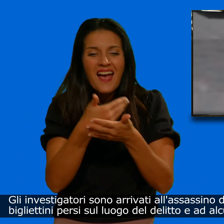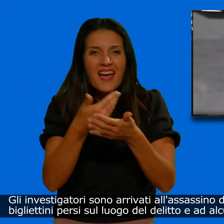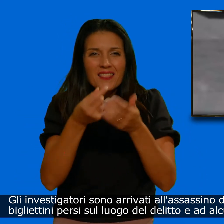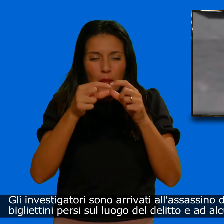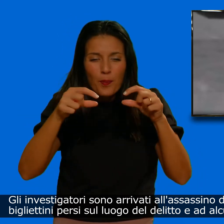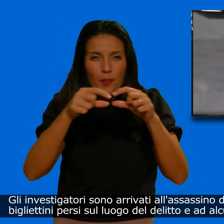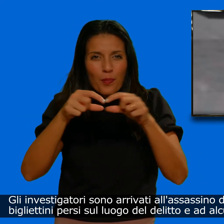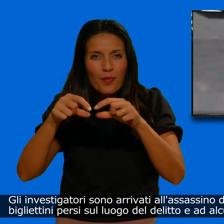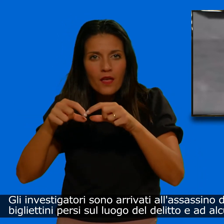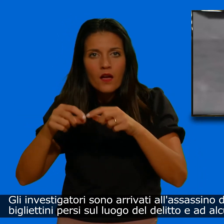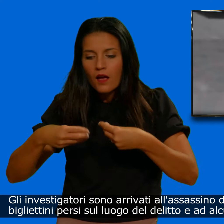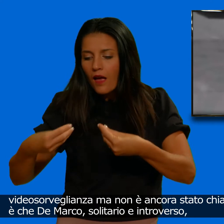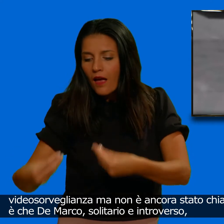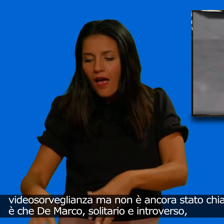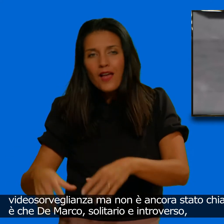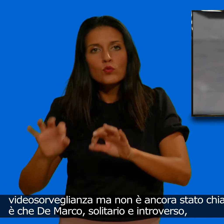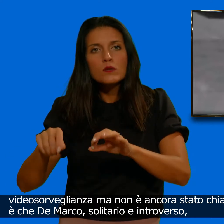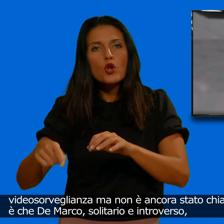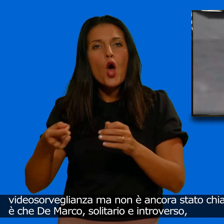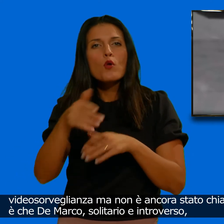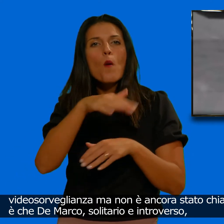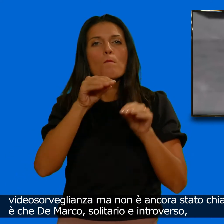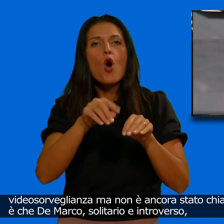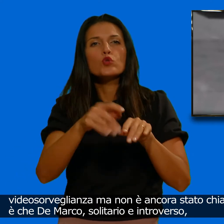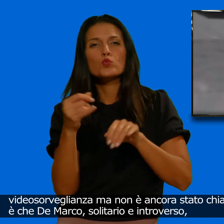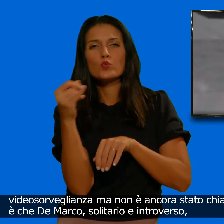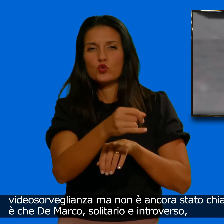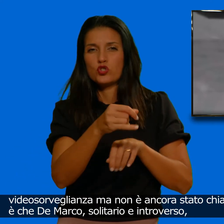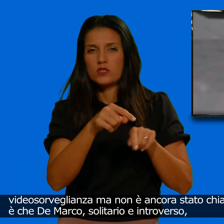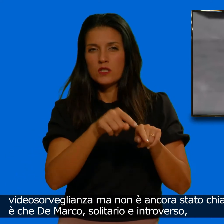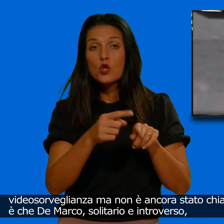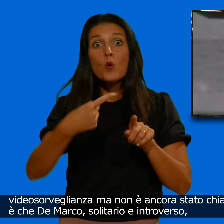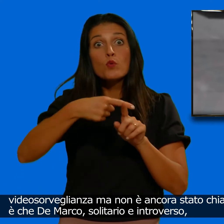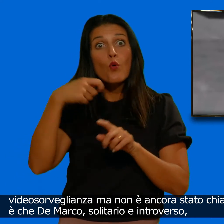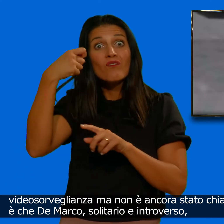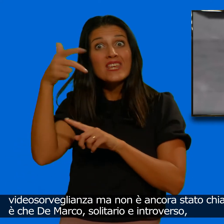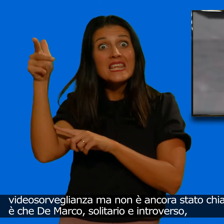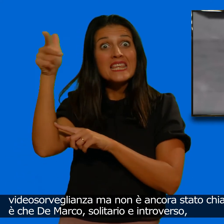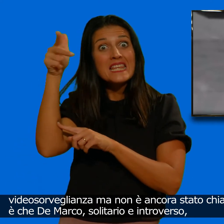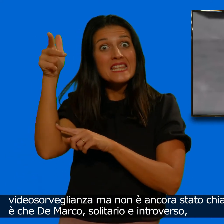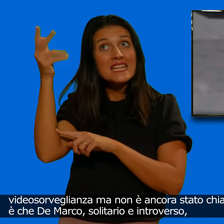e ad alcuni filmati di videosorveglianza ma non è ancora stato chiarito il movente